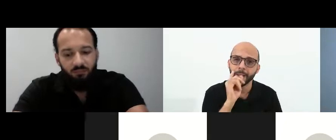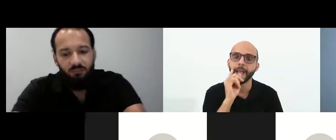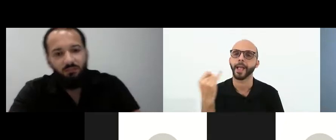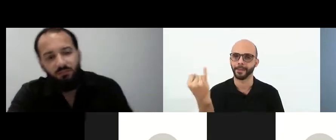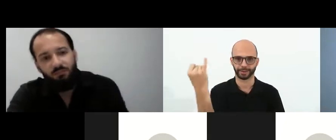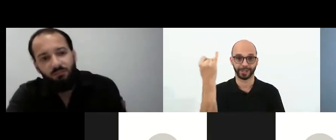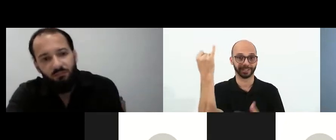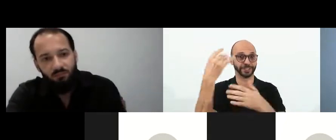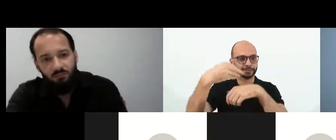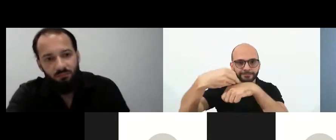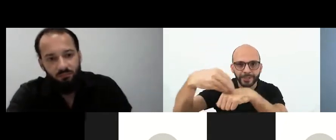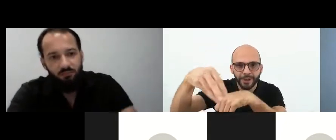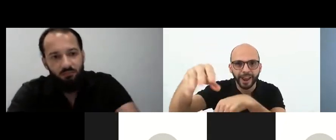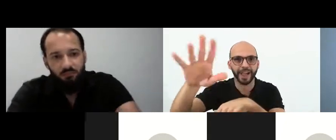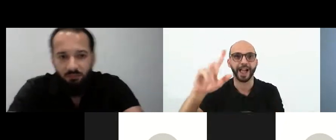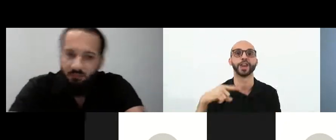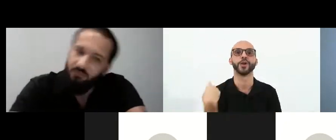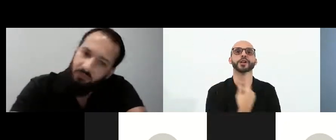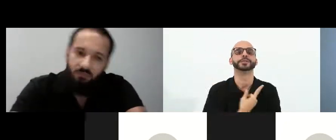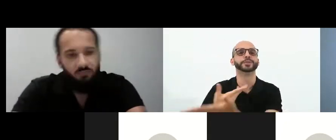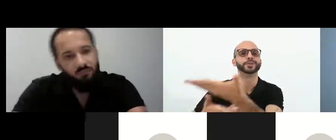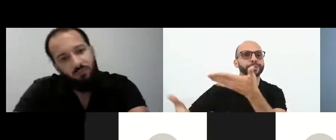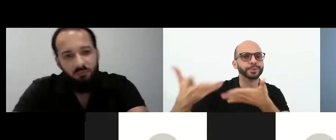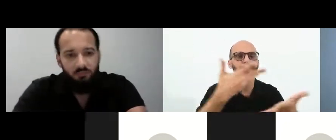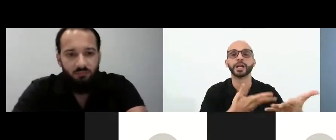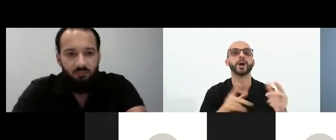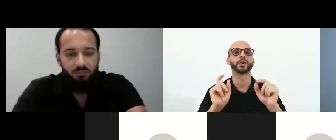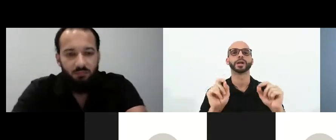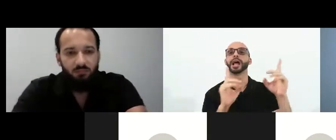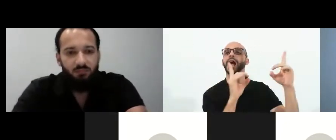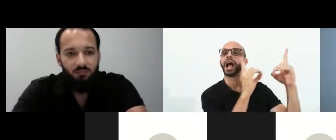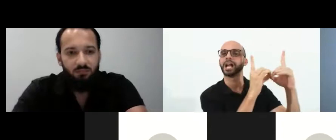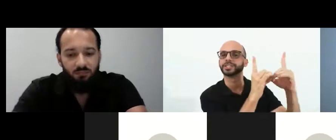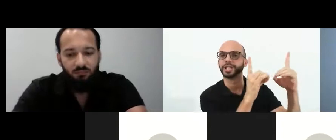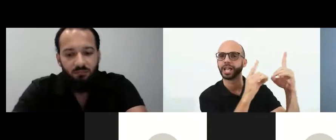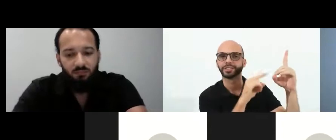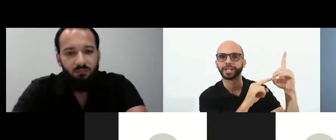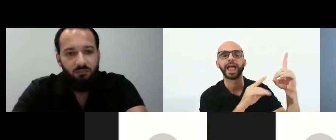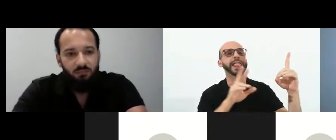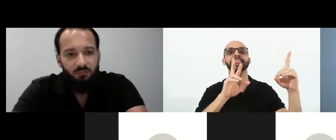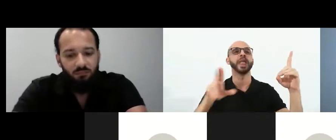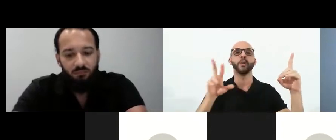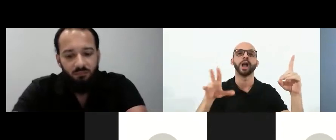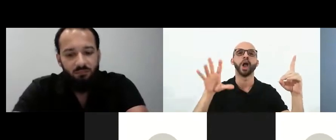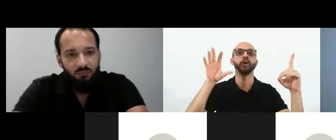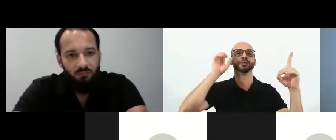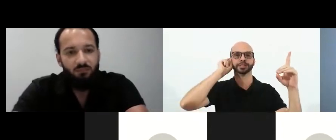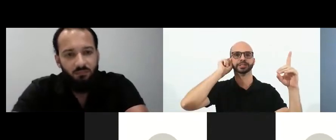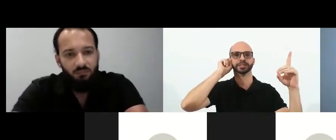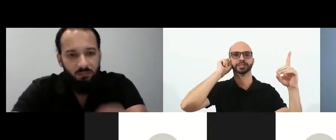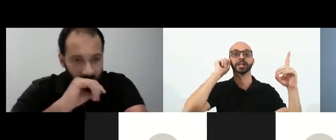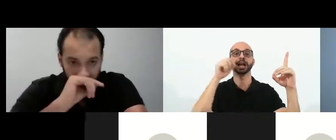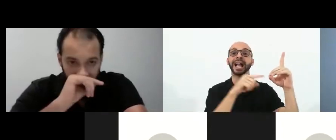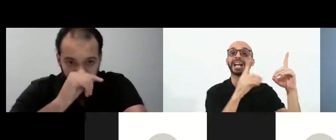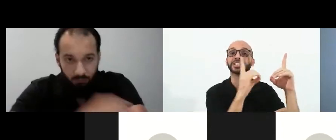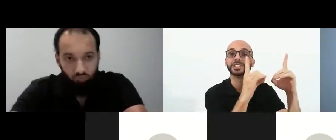tem que ser utilizada. É muito importante a gente também compartilhar as